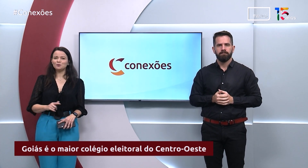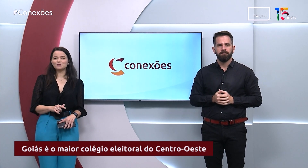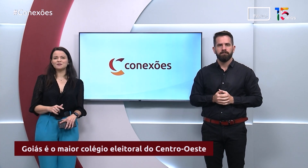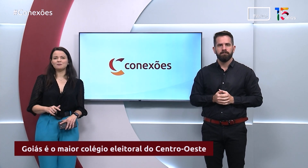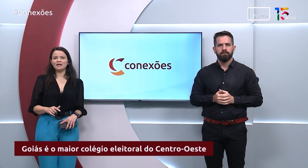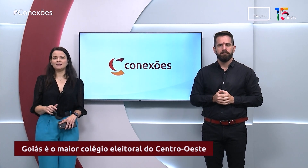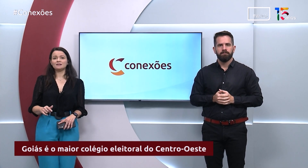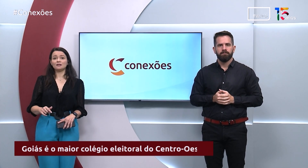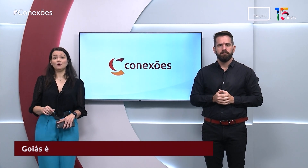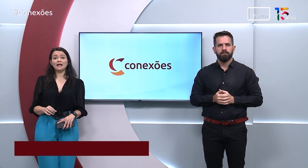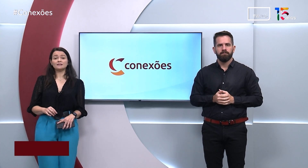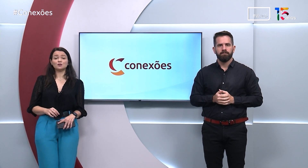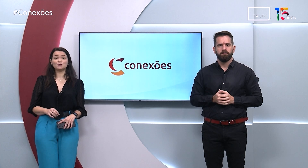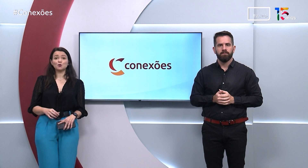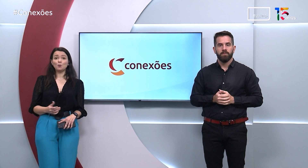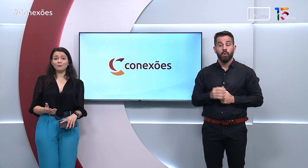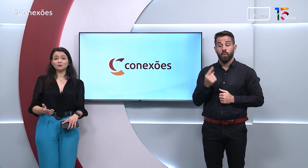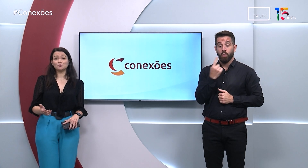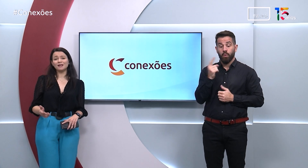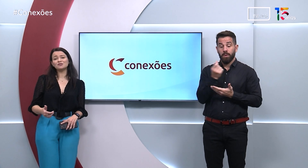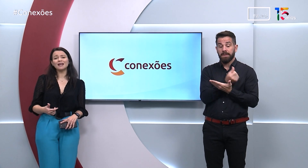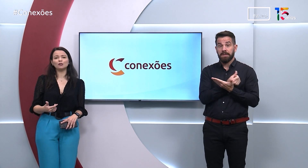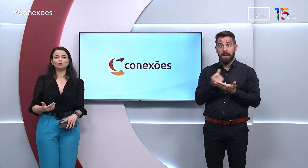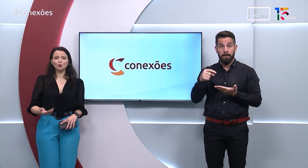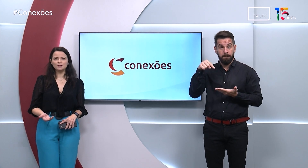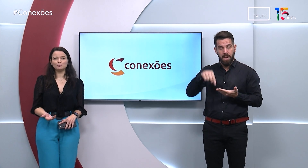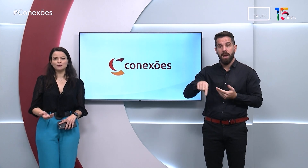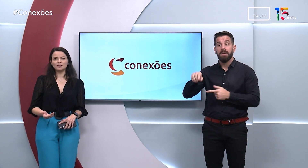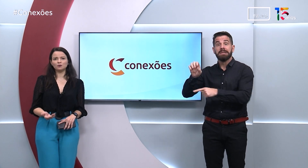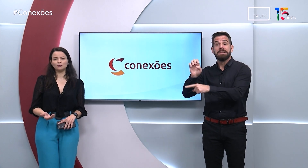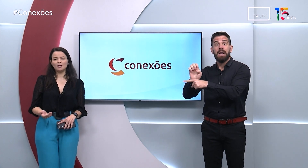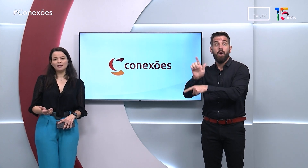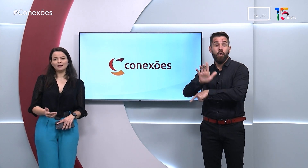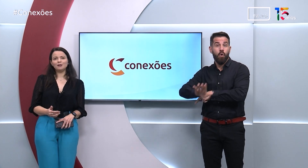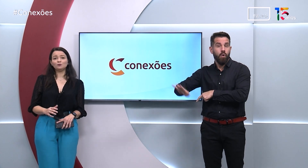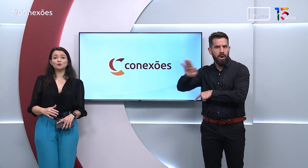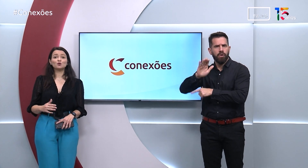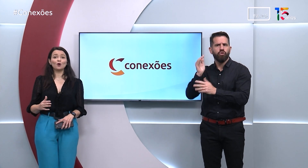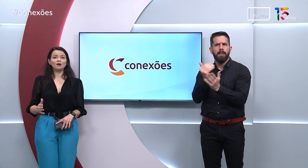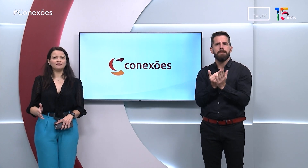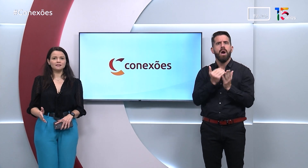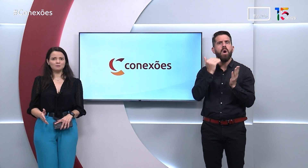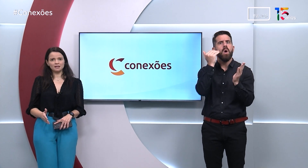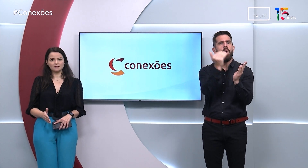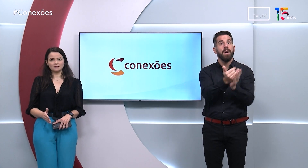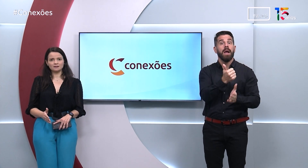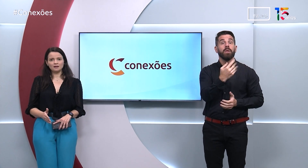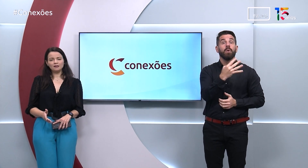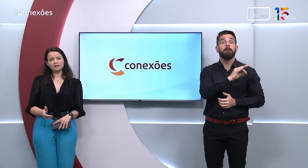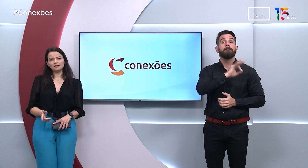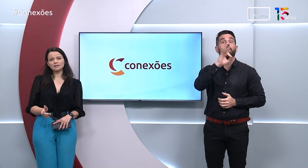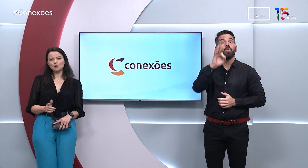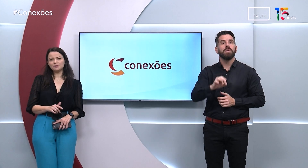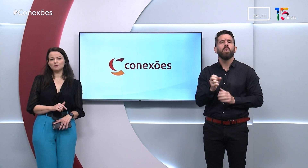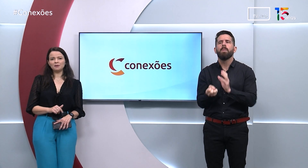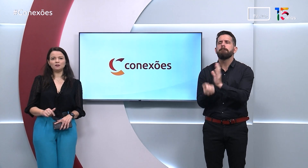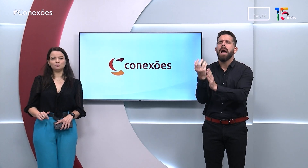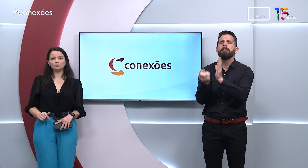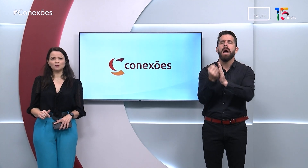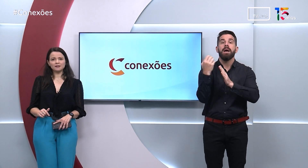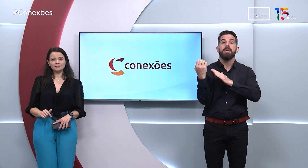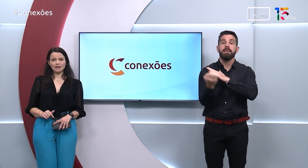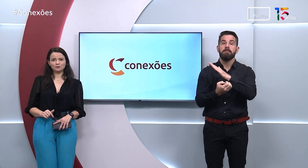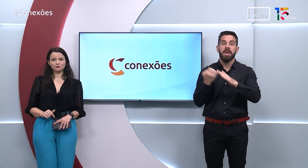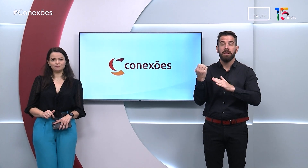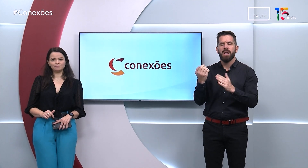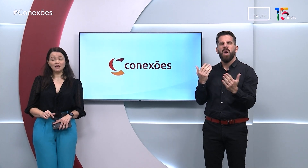Bom, e no último semestre, Goiás registrou um aumento de mais de 14% na abertura de novas empresas, em relação ao mesmo período